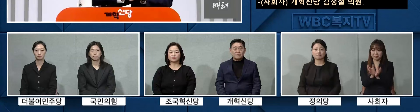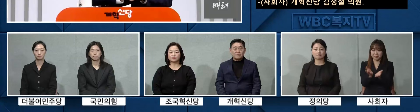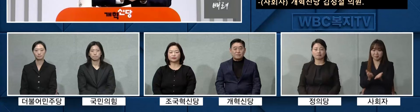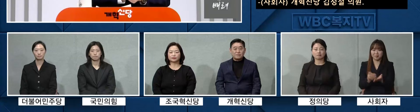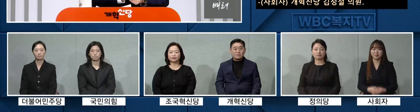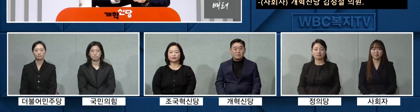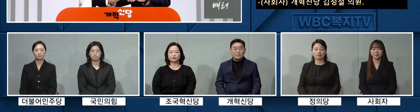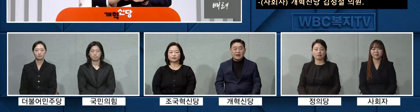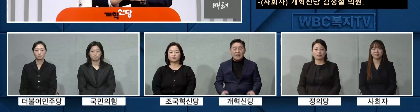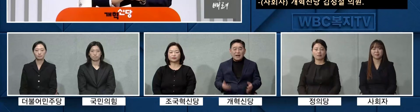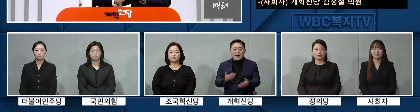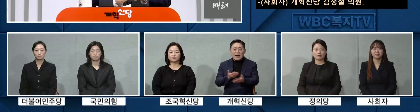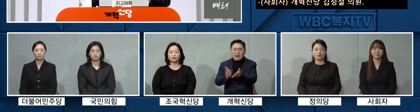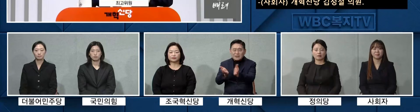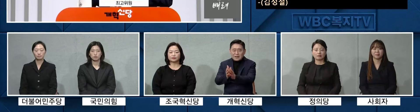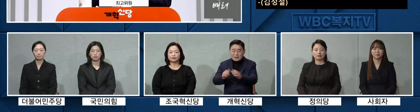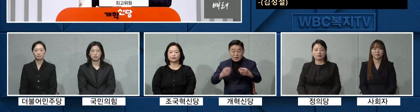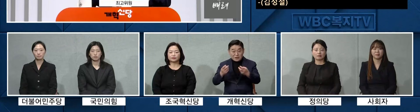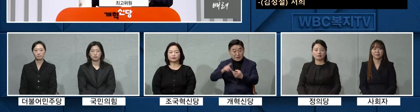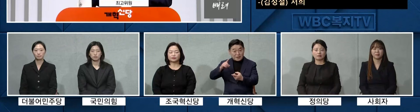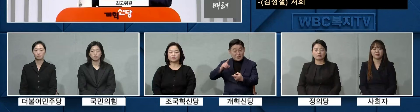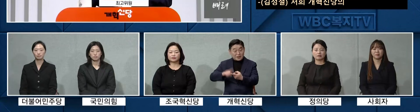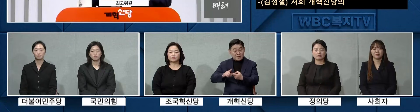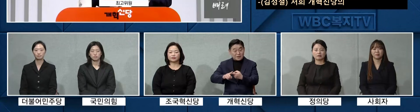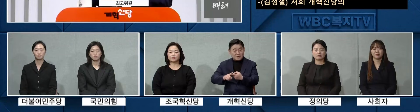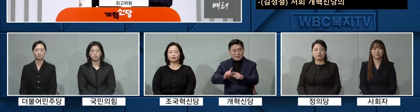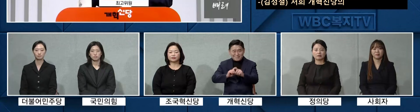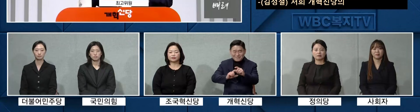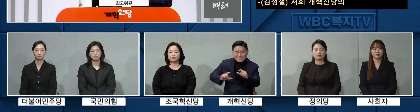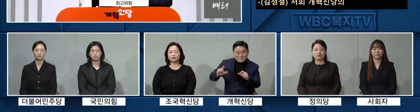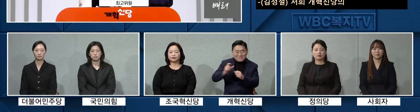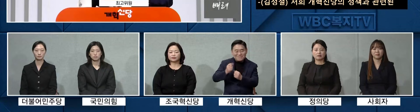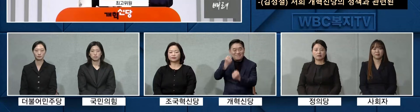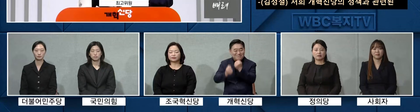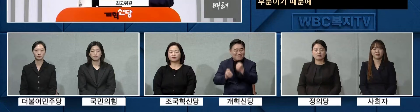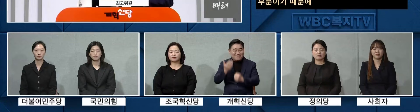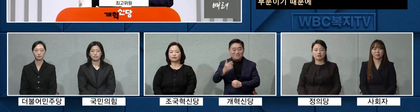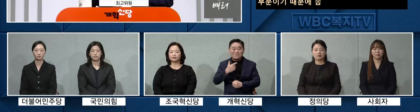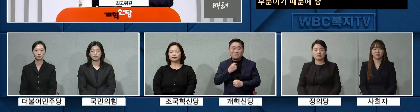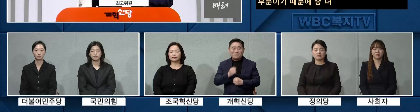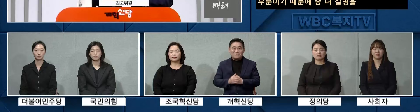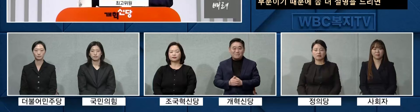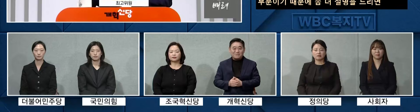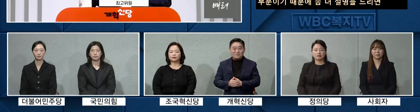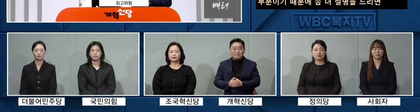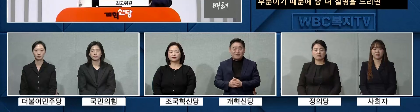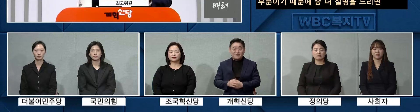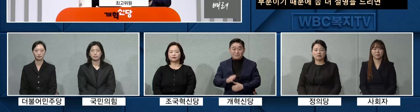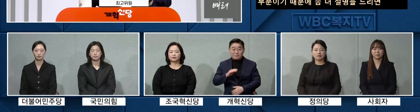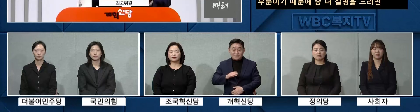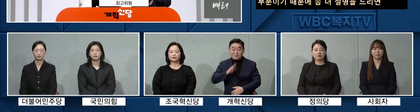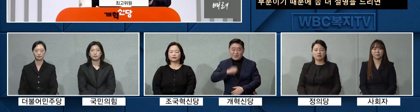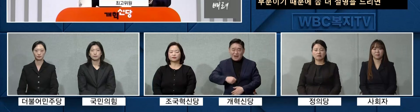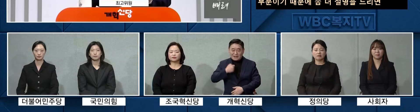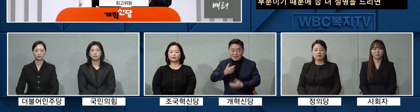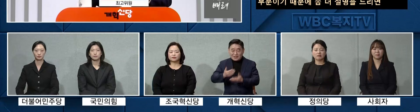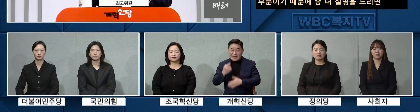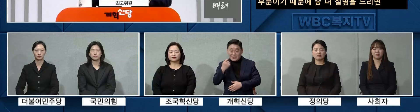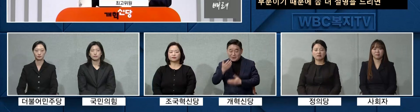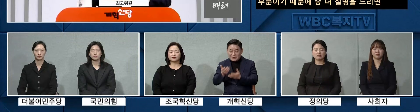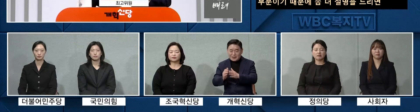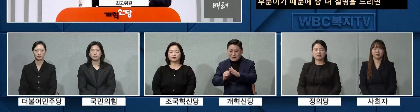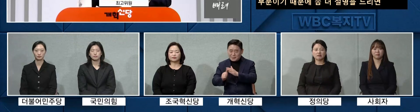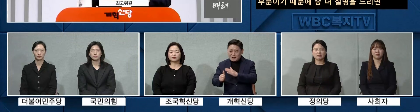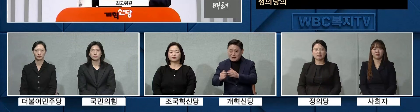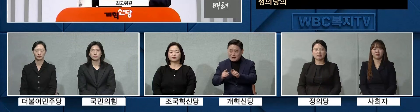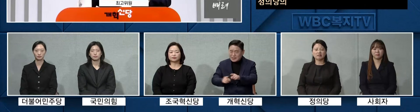저희 개혁신당의 정책과 관련된 부분이기 때문에 좀 더 설명을 드리면 정의당의 대표님께서 얘기하시는